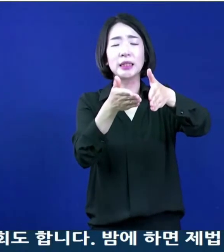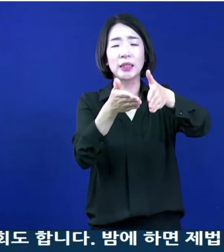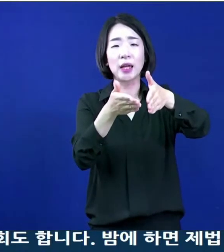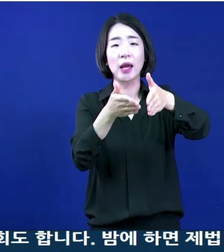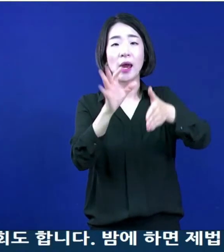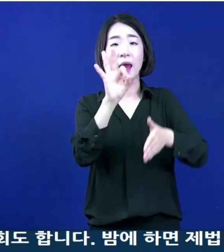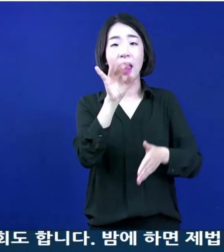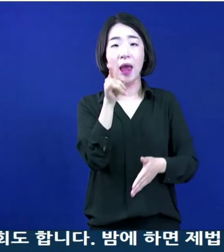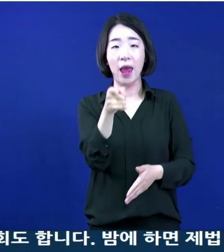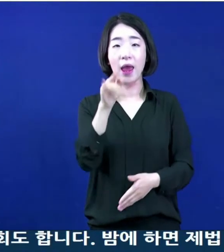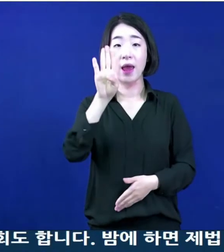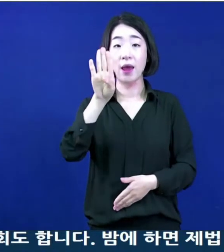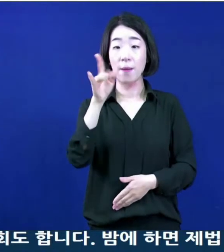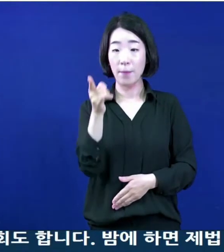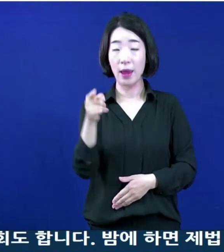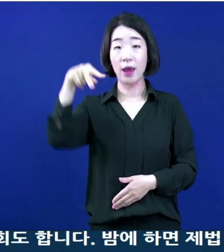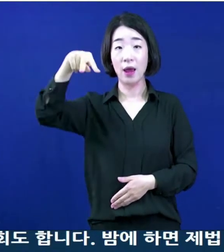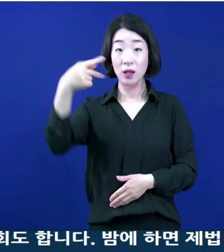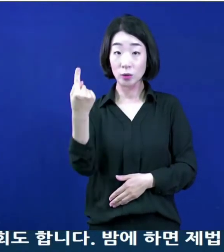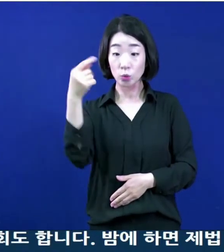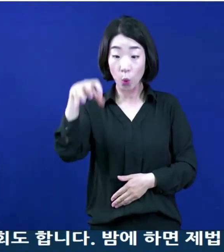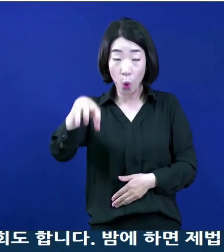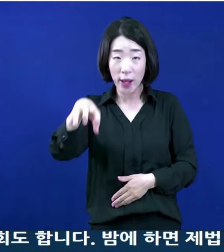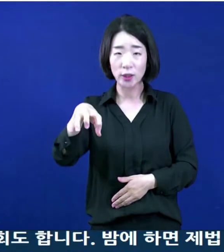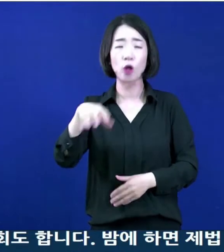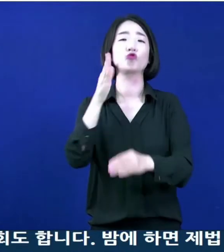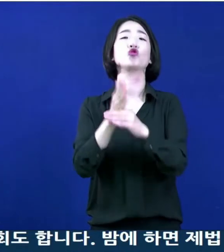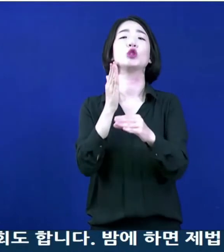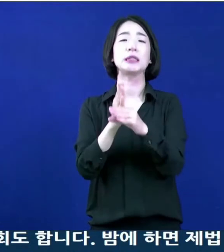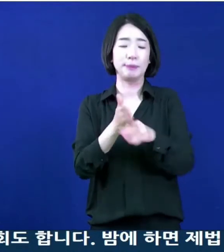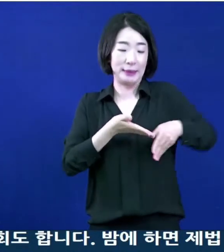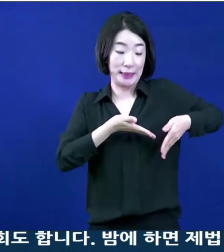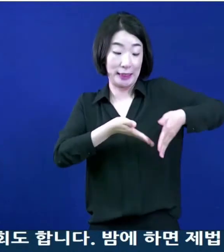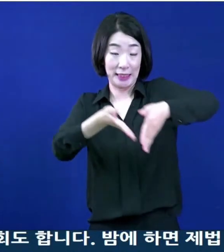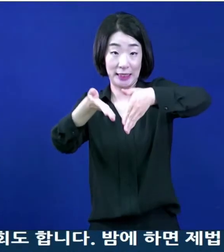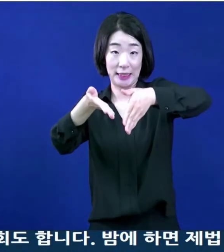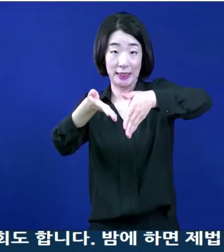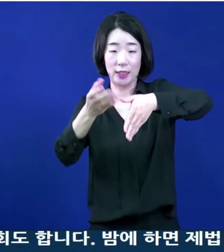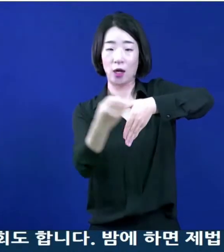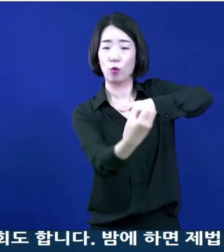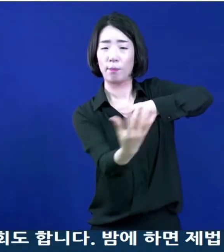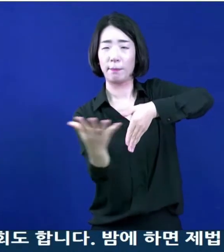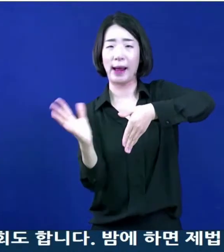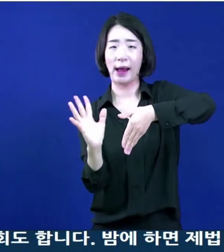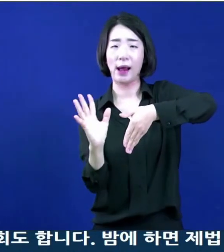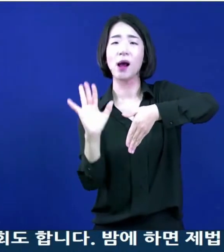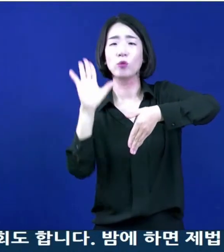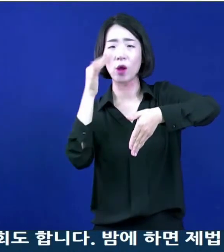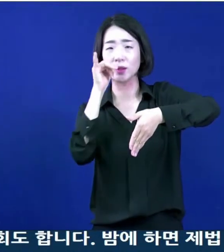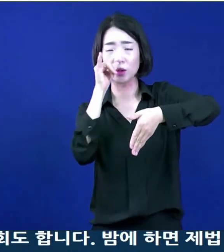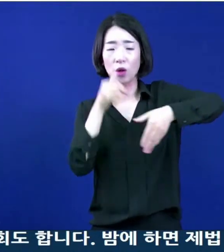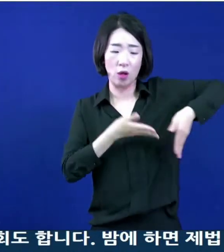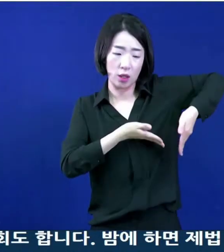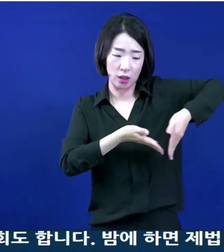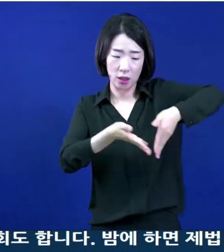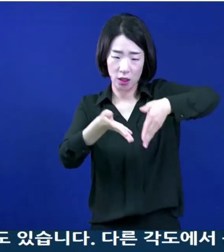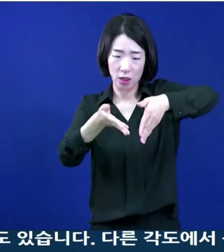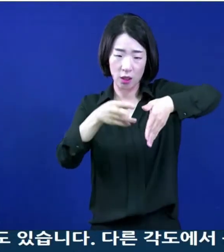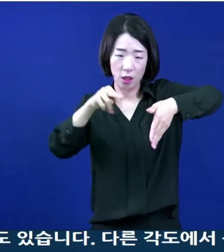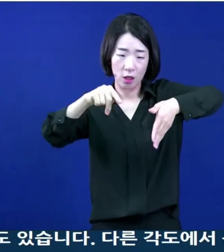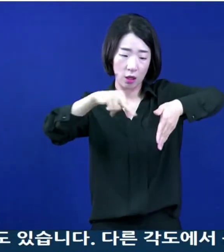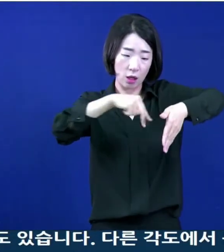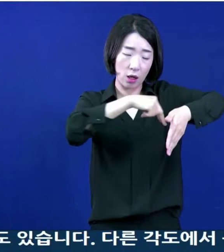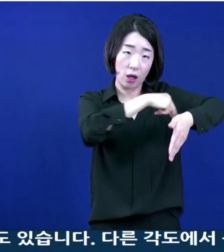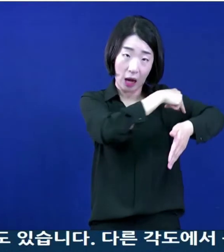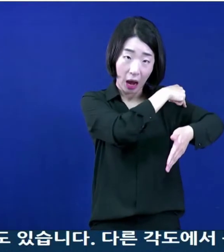도로예요. 에베소의 중심길입니다. 감 잡으셨어요? 네, 중심길이고 저 길을 따라 쭉